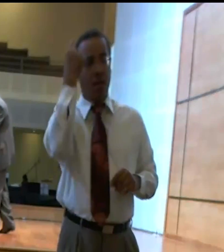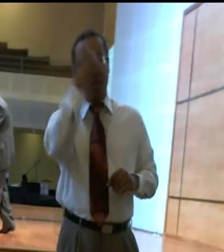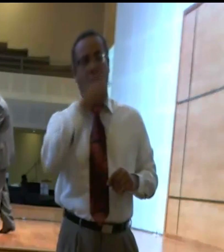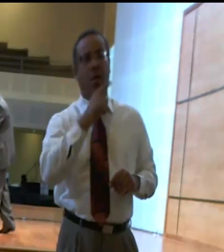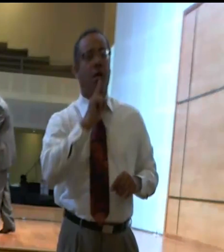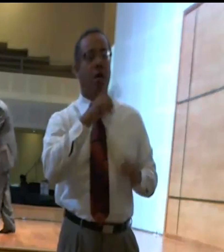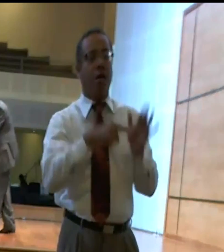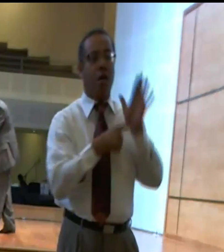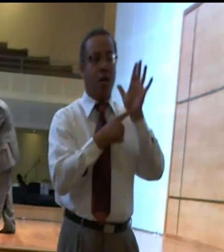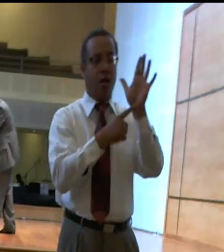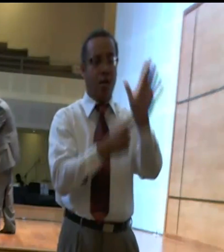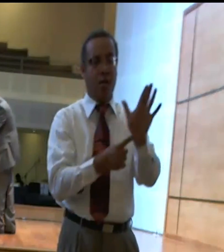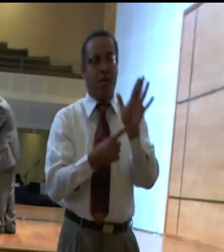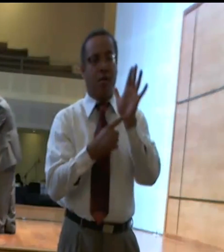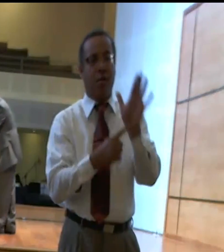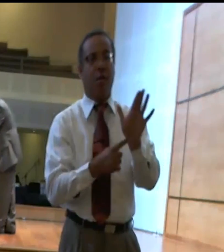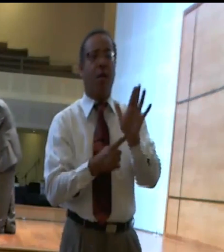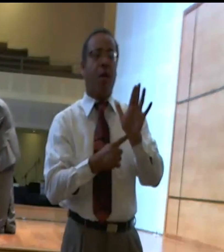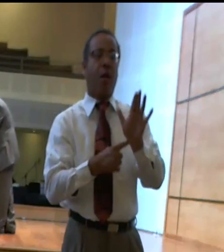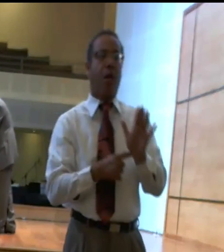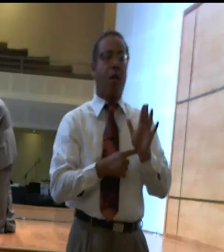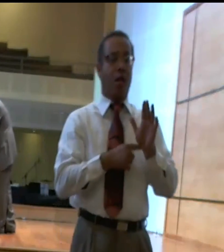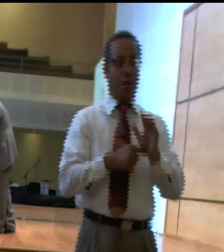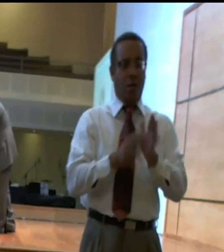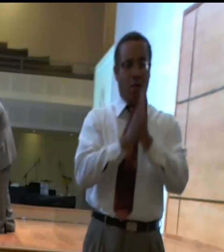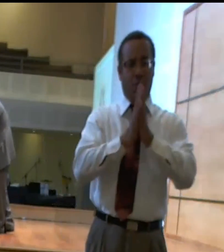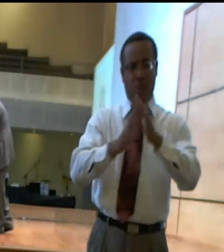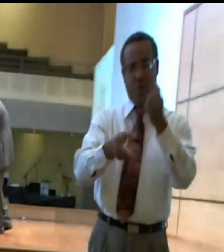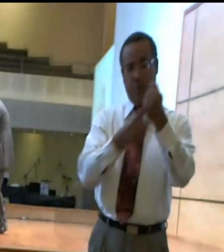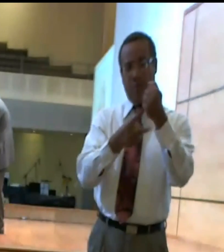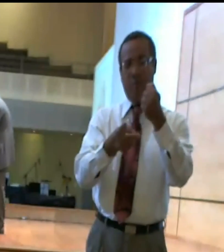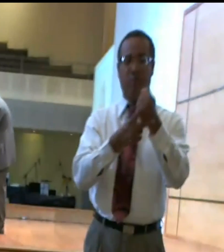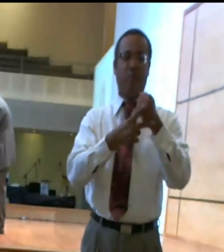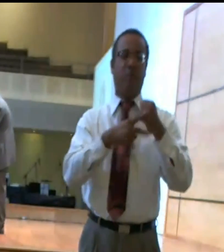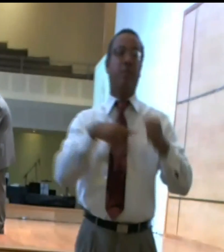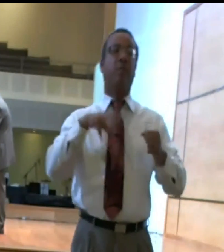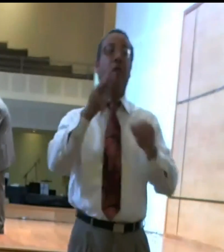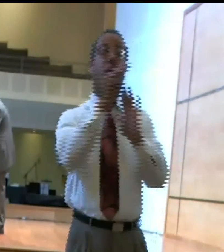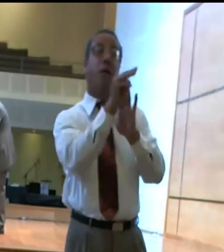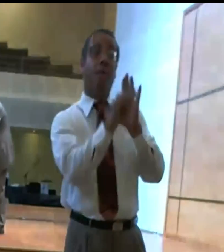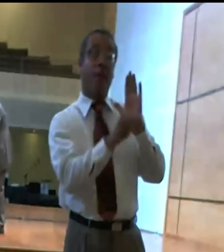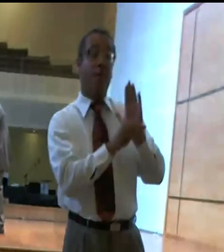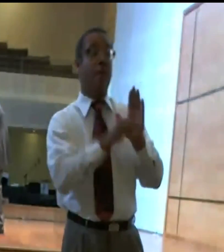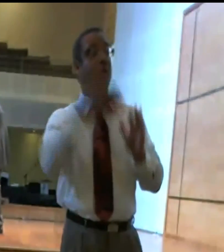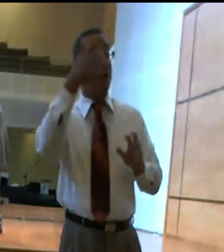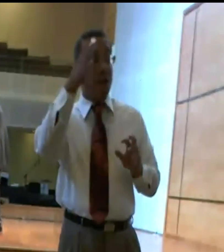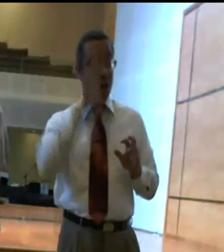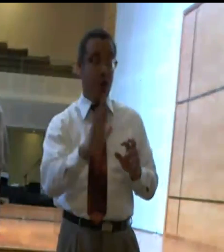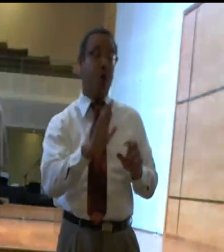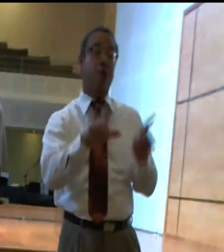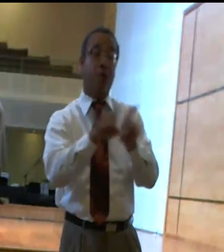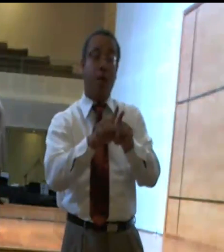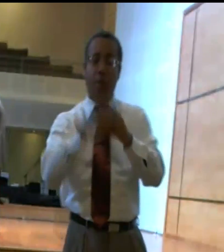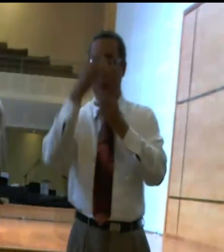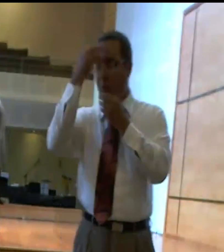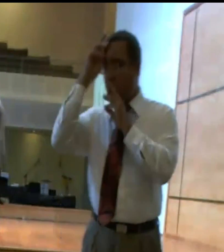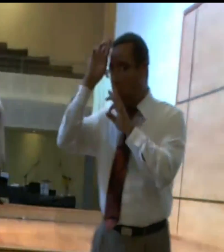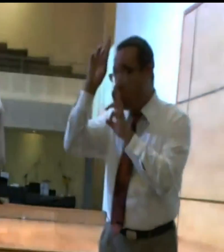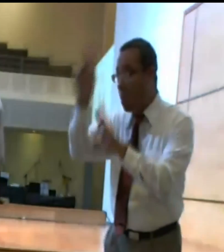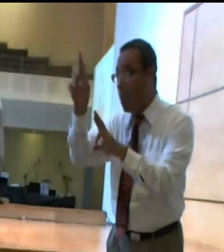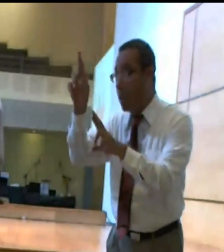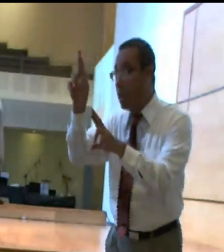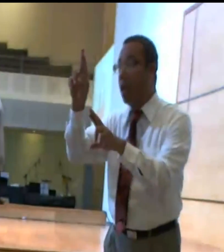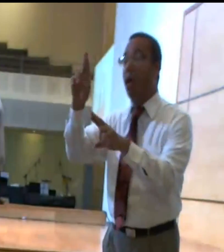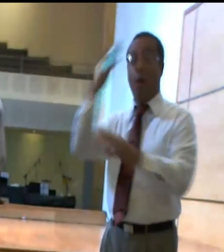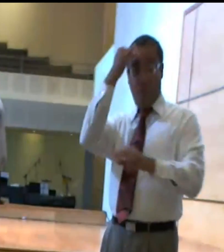de su semblante se mudará. Te aconsejo que guardes el mandamiento del rey y la palabra del juramento